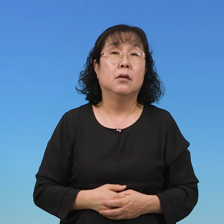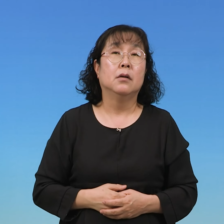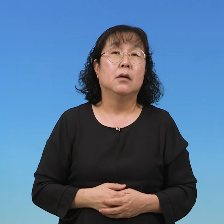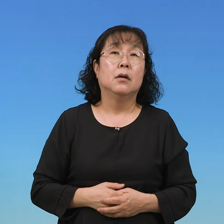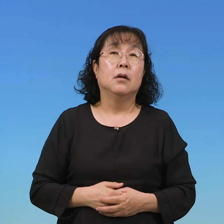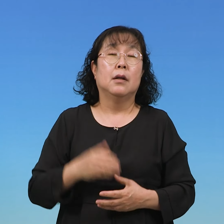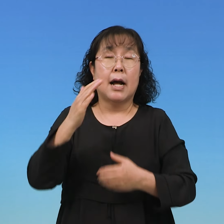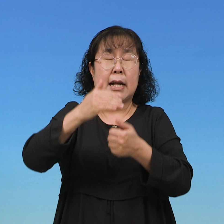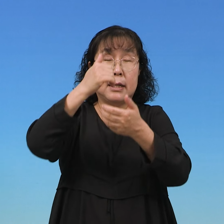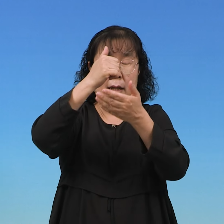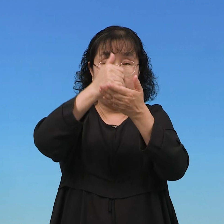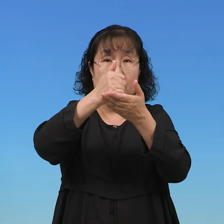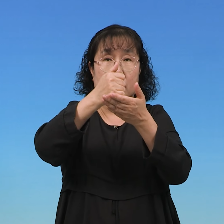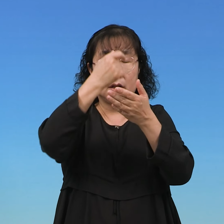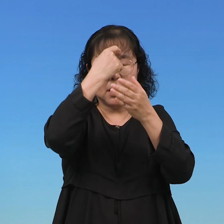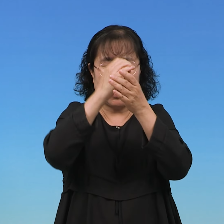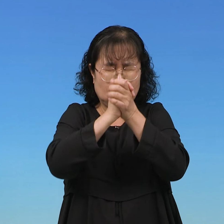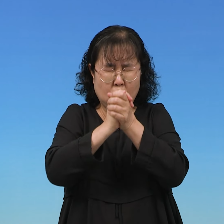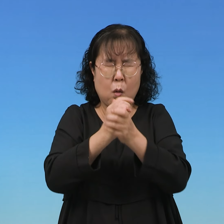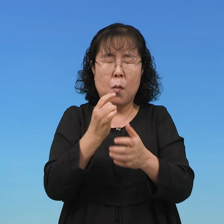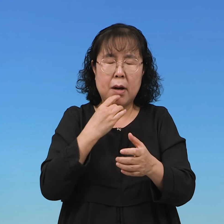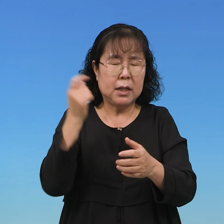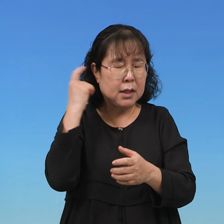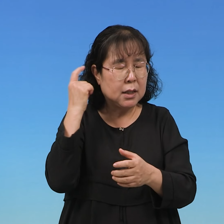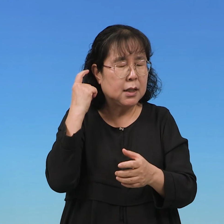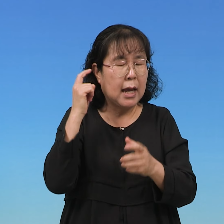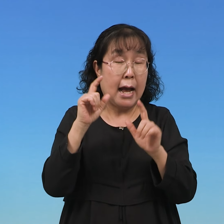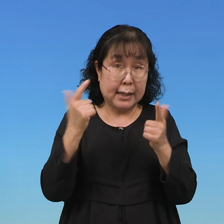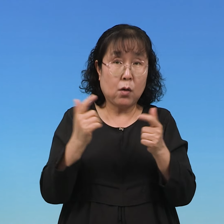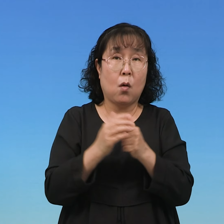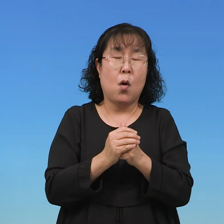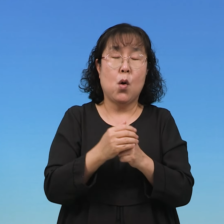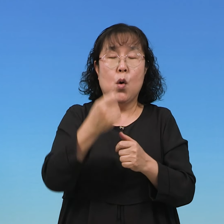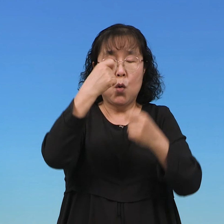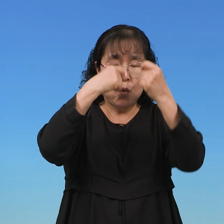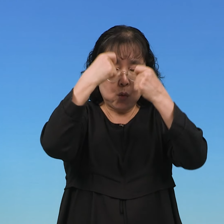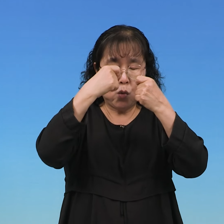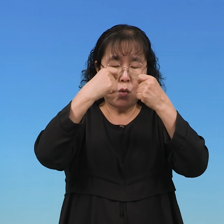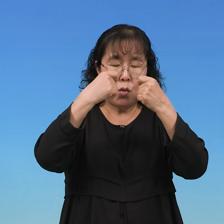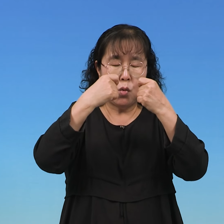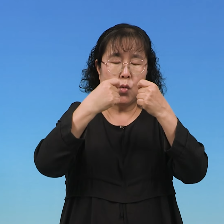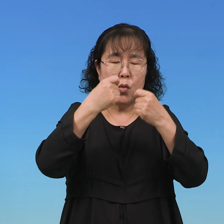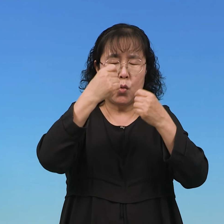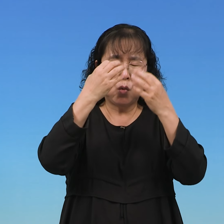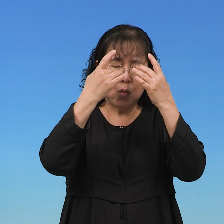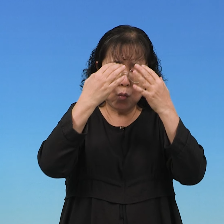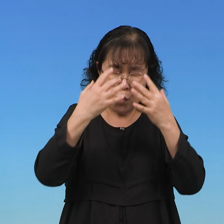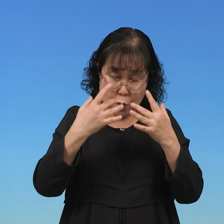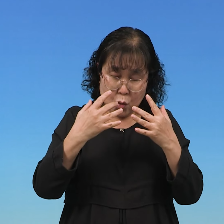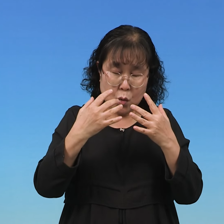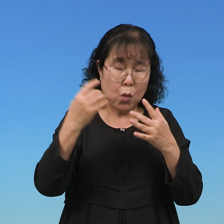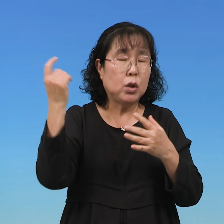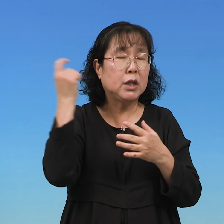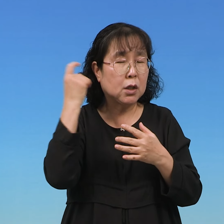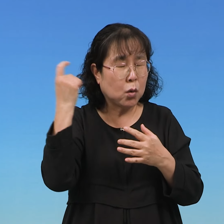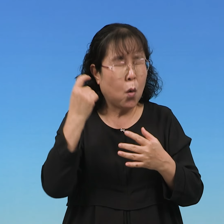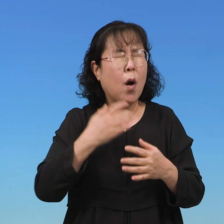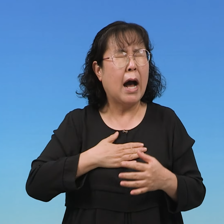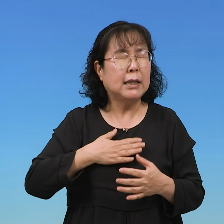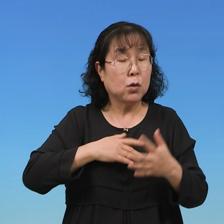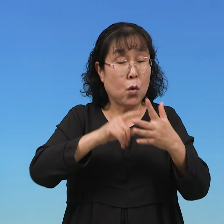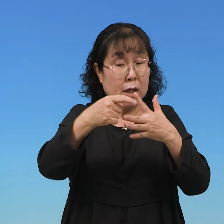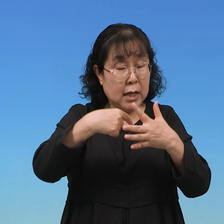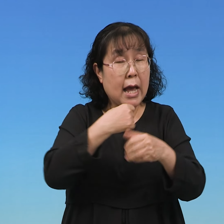조금만 읽어드릴게요. 하나님은 기도만 들으시는 것이 아닙니다. 우는 소리를 들으시고 흘리는 눈물을